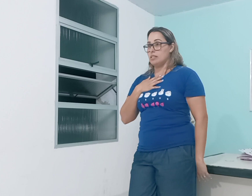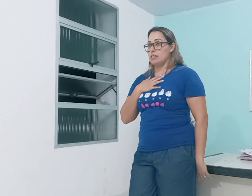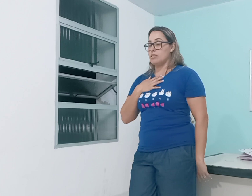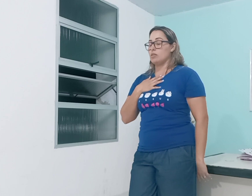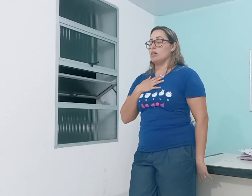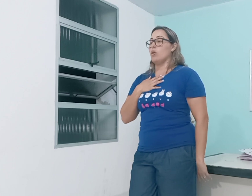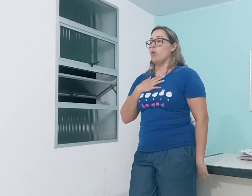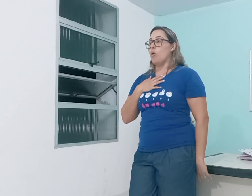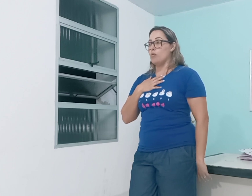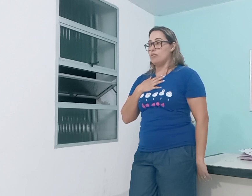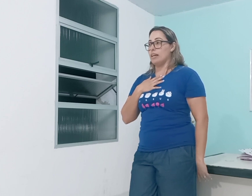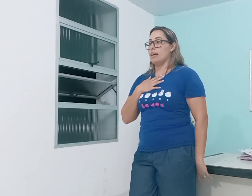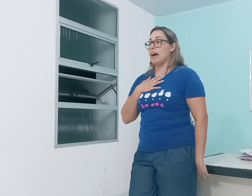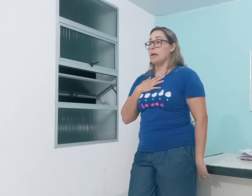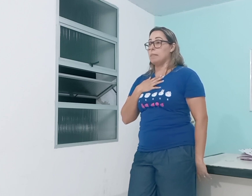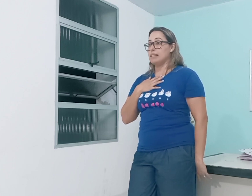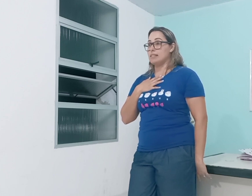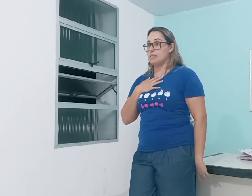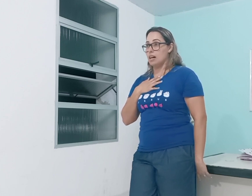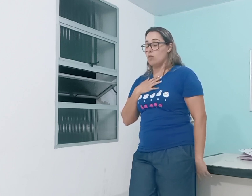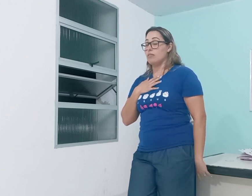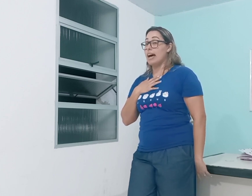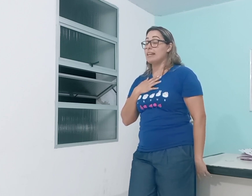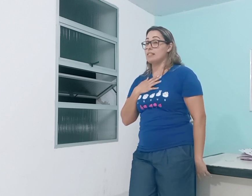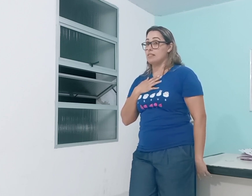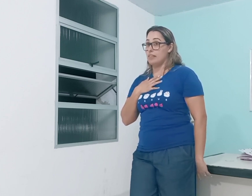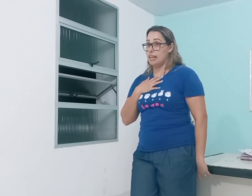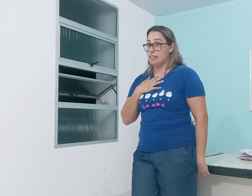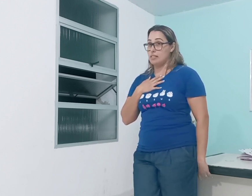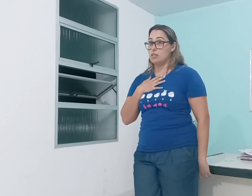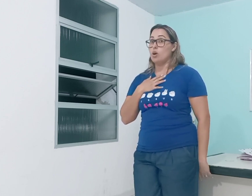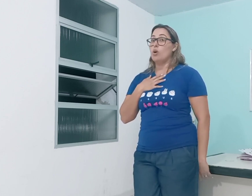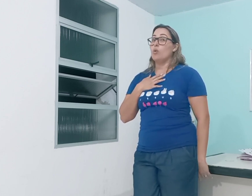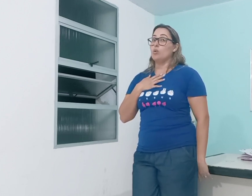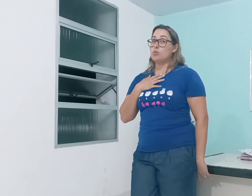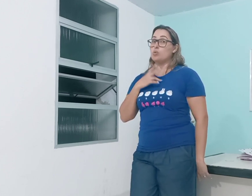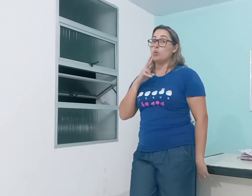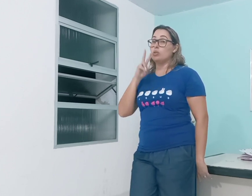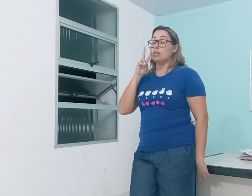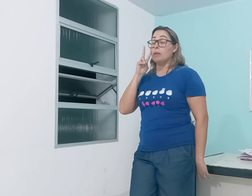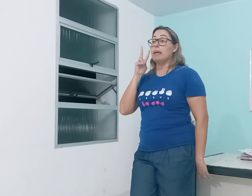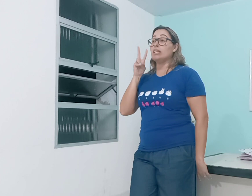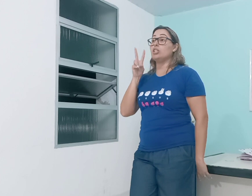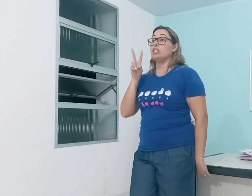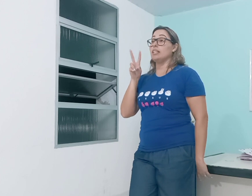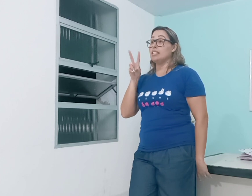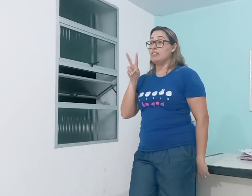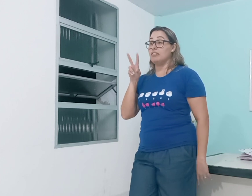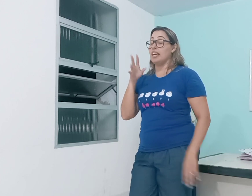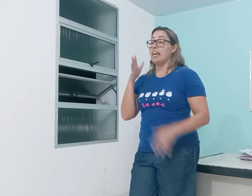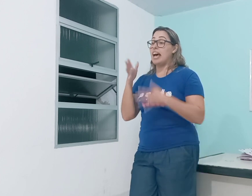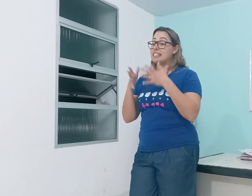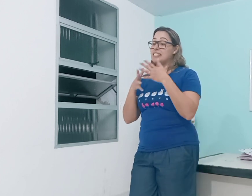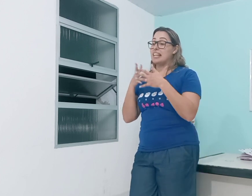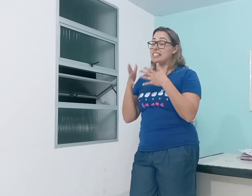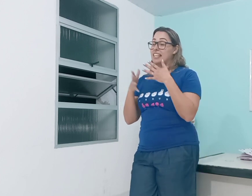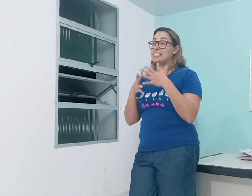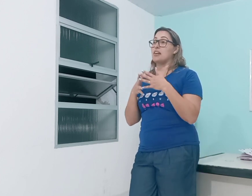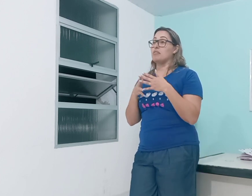ouvintes ouvem a repetição várias vezes, o surdo também tinha que ver a sinalização